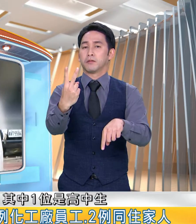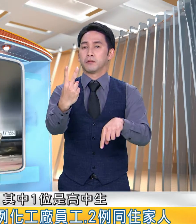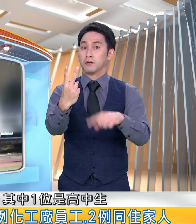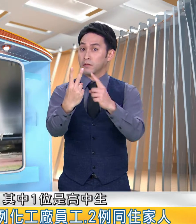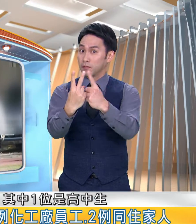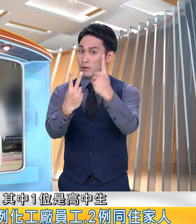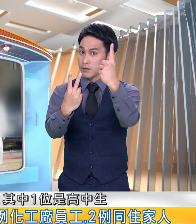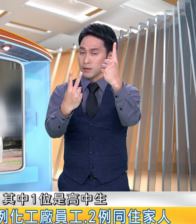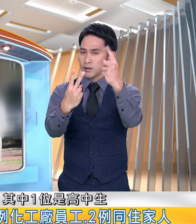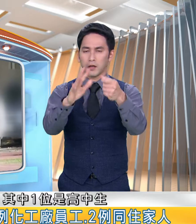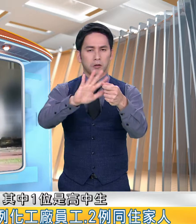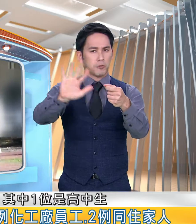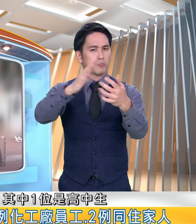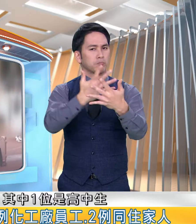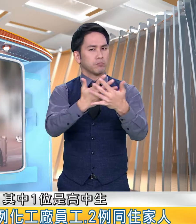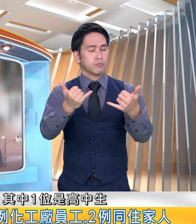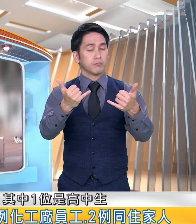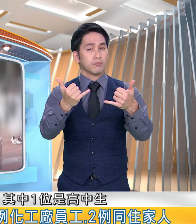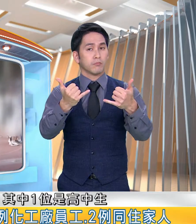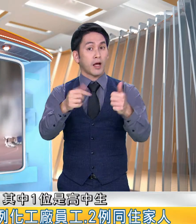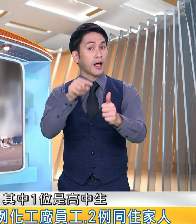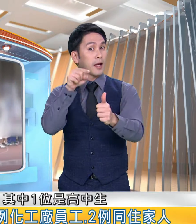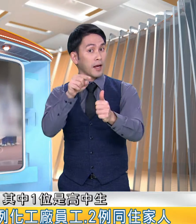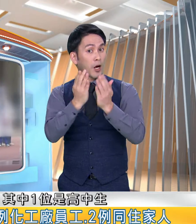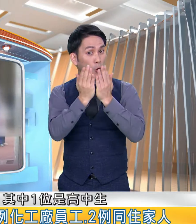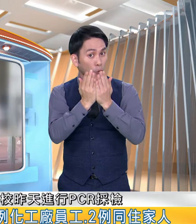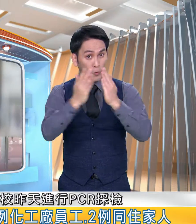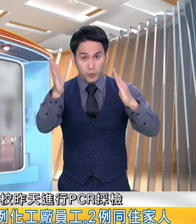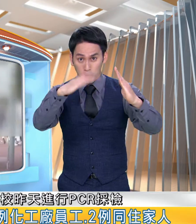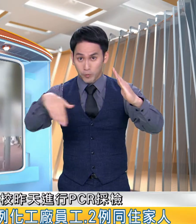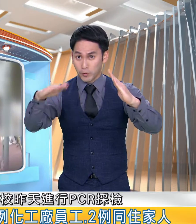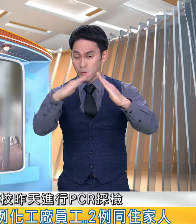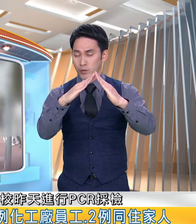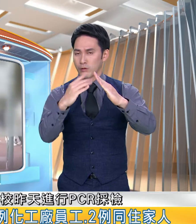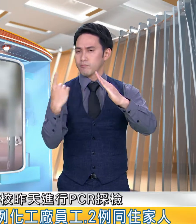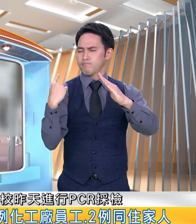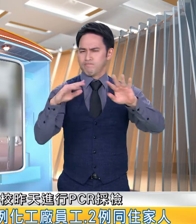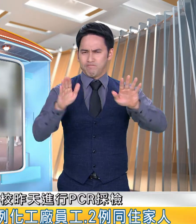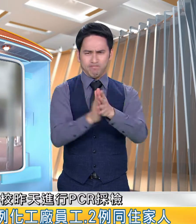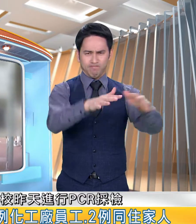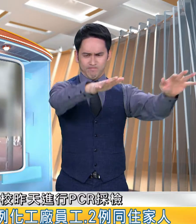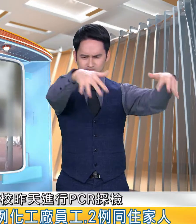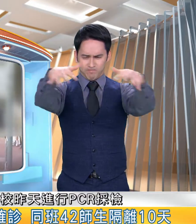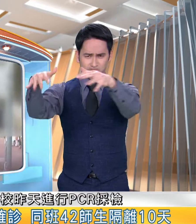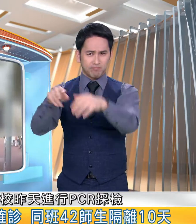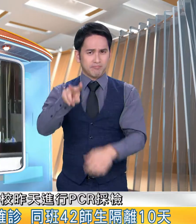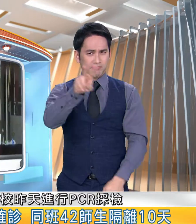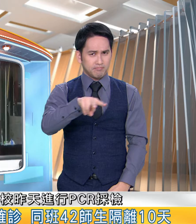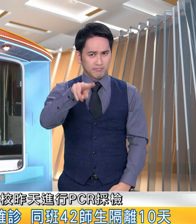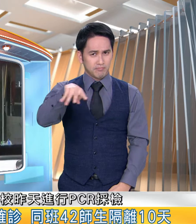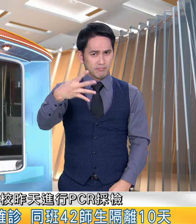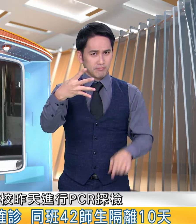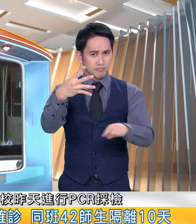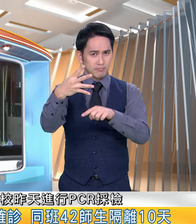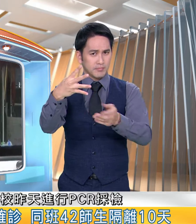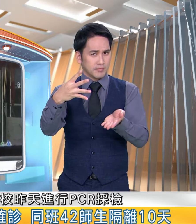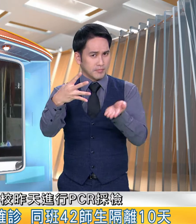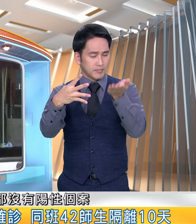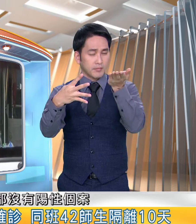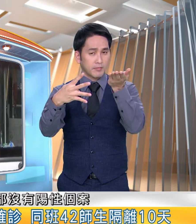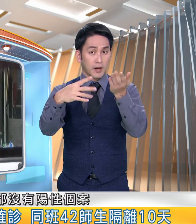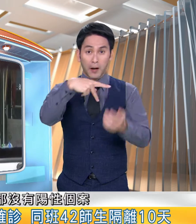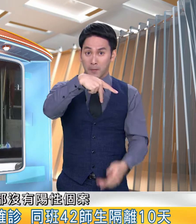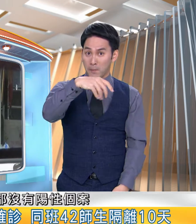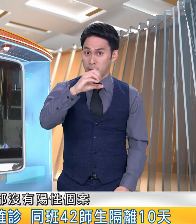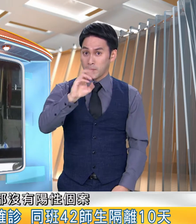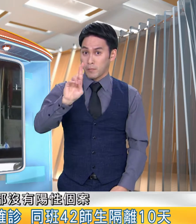名家人，其中一位是高中生，而他所就读的学校昨天进行了 PCR 采检，